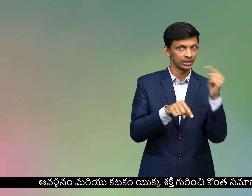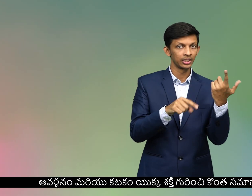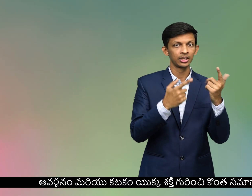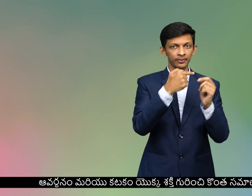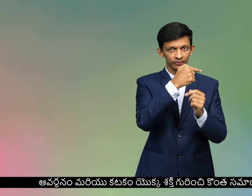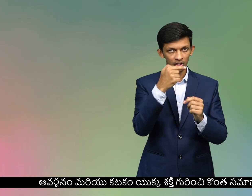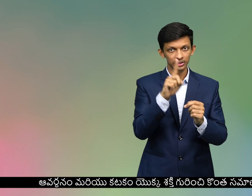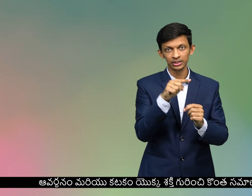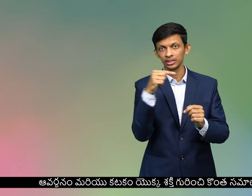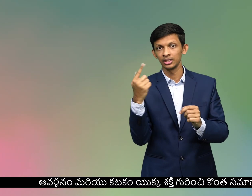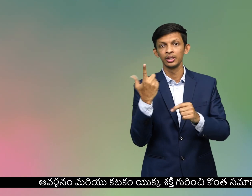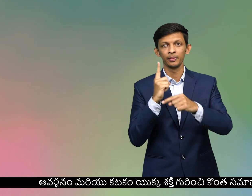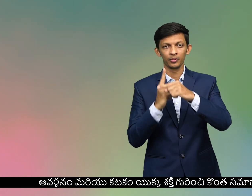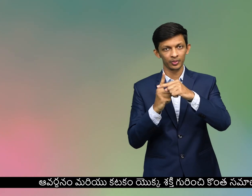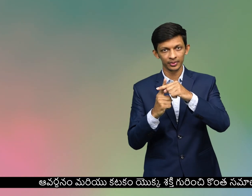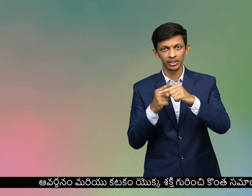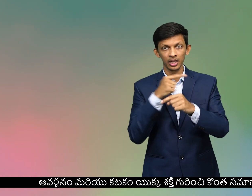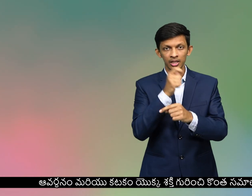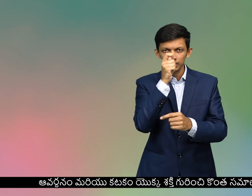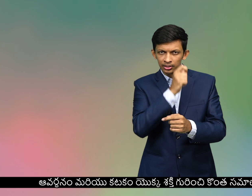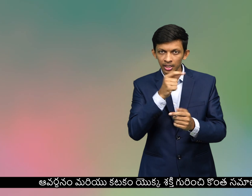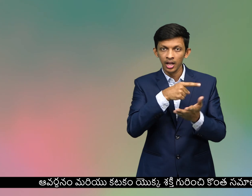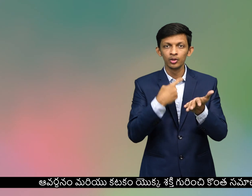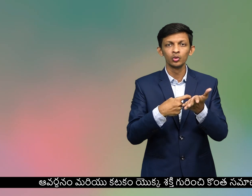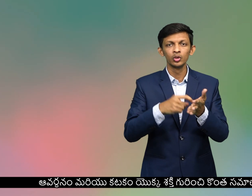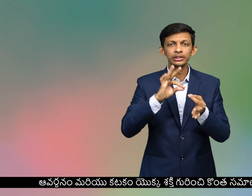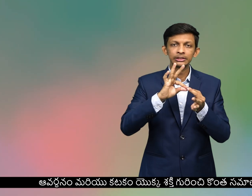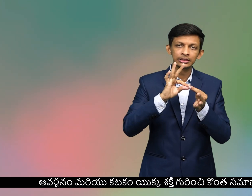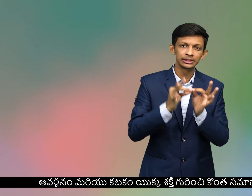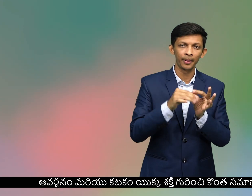ఆవర్ధనం మరియు కటకం యొక్క శక్తి గురించి కొంత సమాచారాన్ని సేకరిద్దాం.